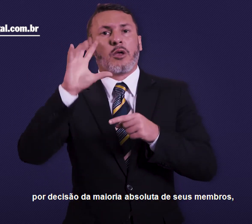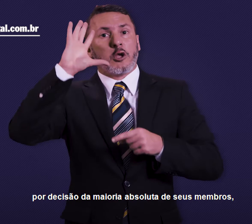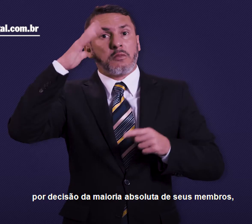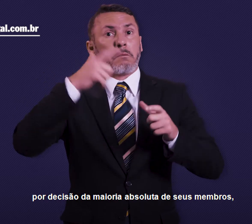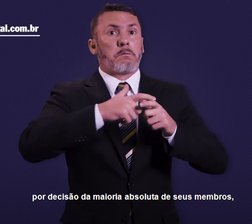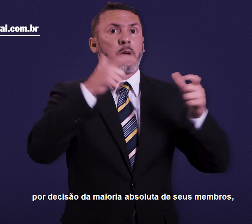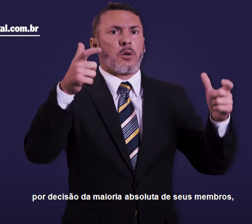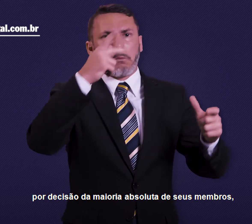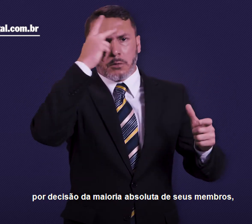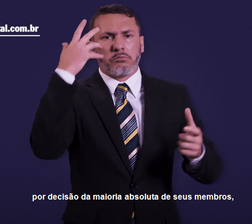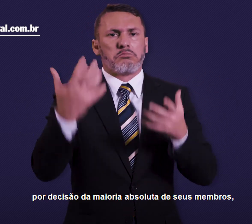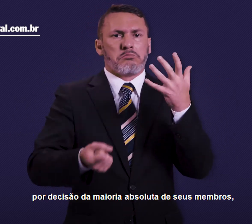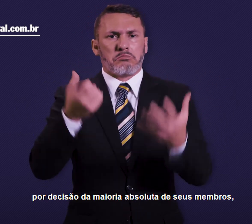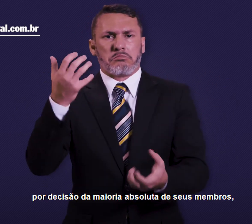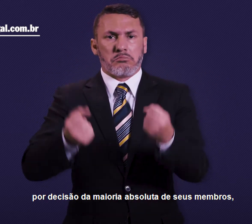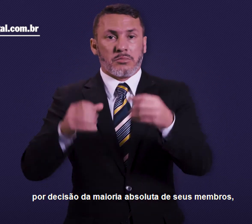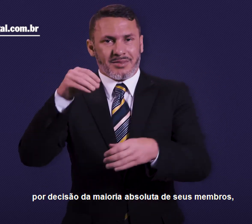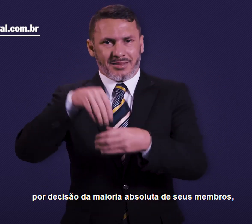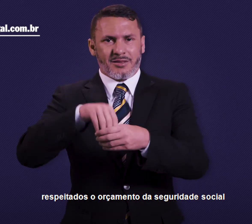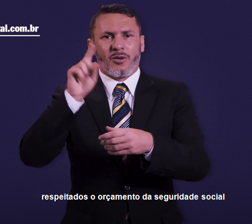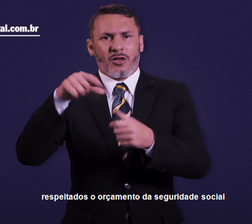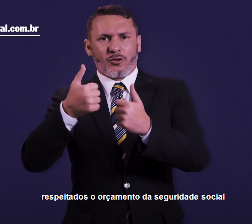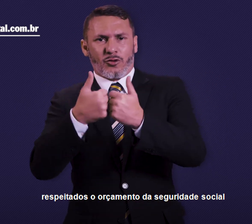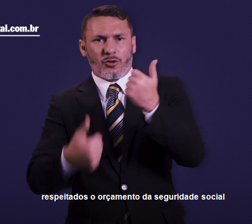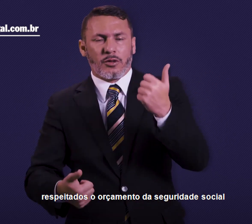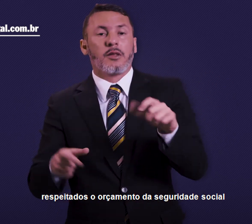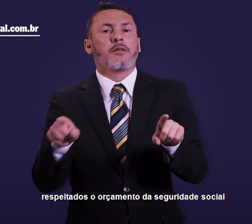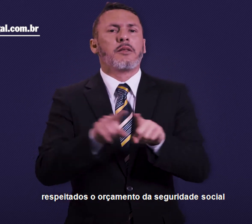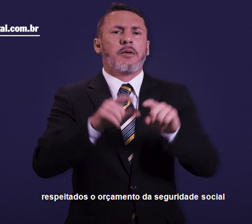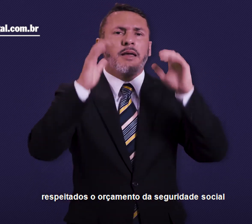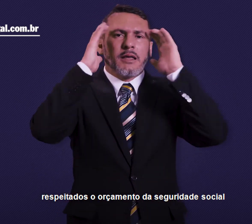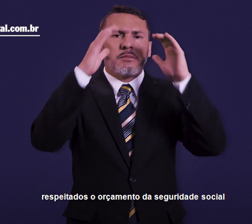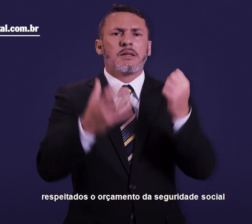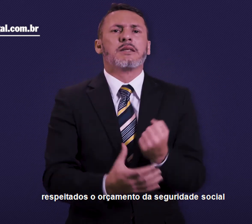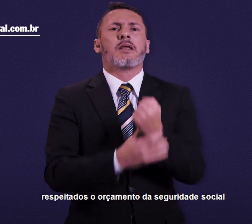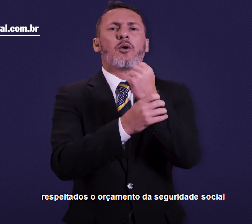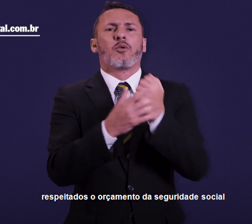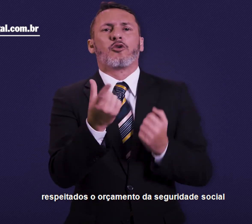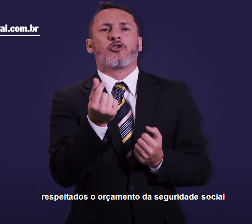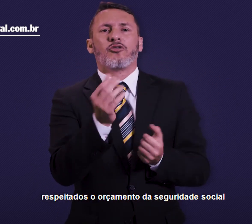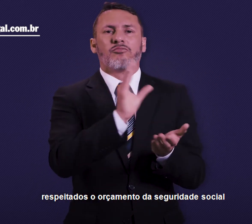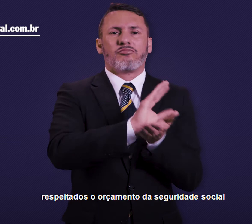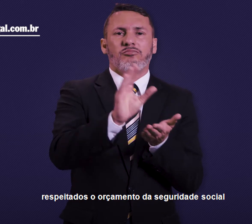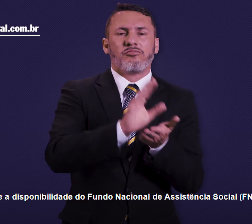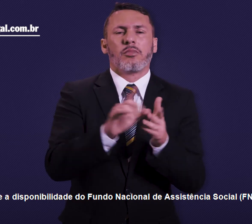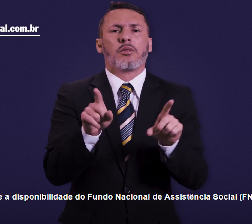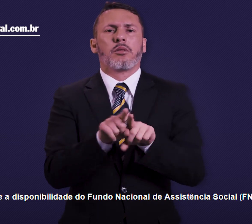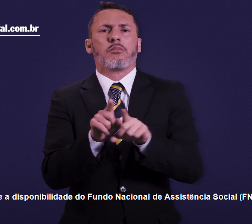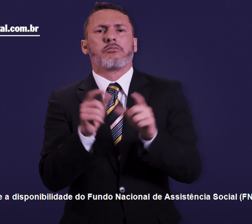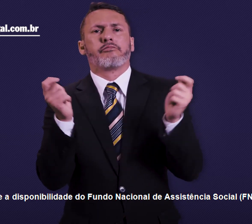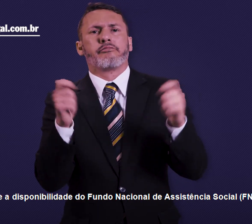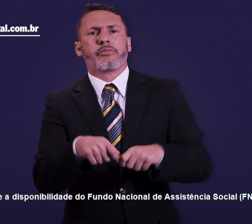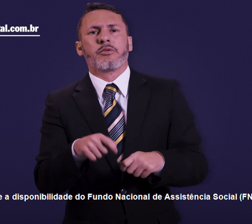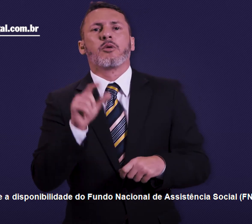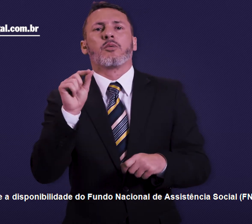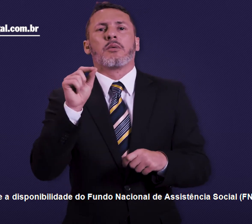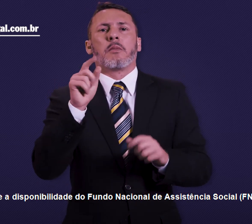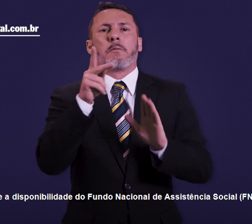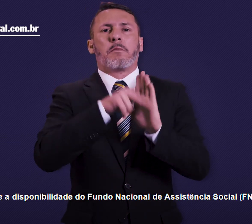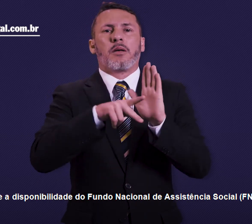da maioria absoluta de seus membros, respeitados o orçamento da Seguridade Social e a disponibilidade do Fundo Nacional